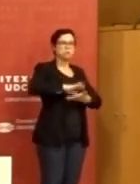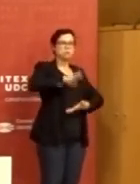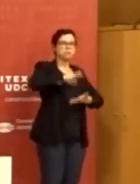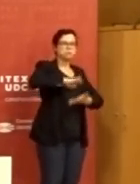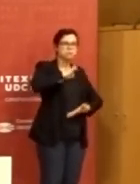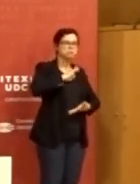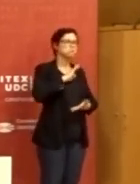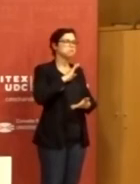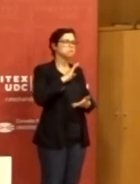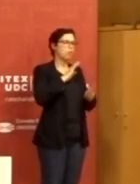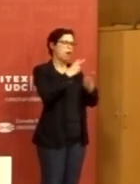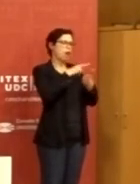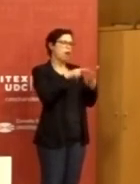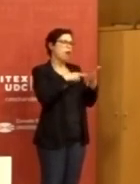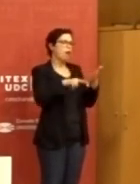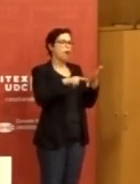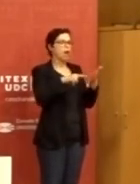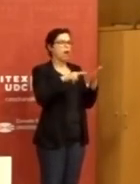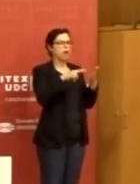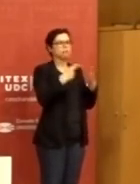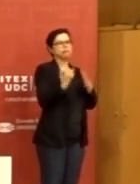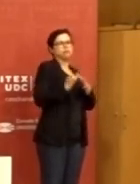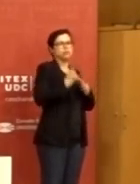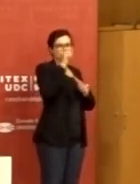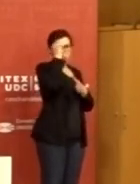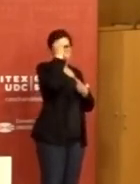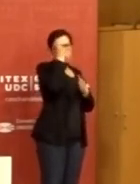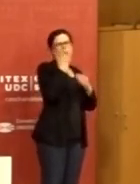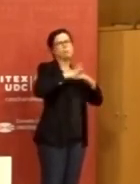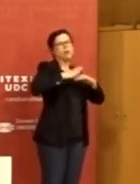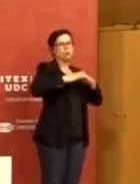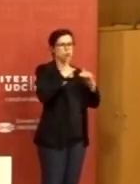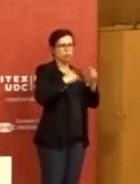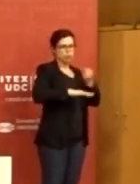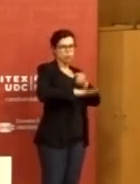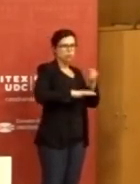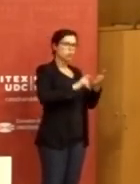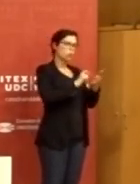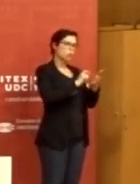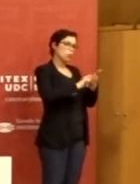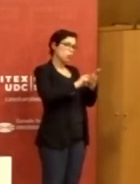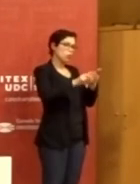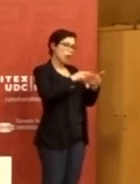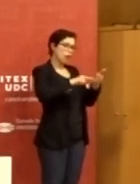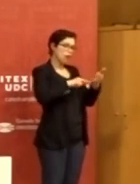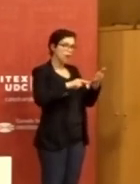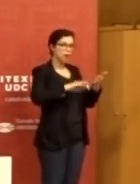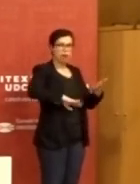falta que lean a lo mejor con mucha fluidez, pero sí tener lectoescritura, etcétera, pues hay que